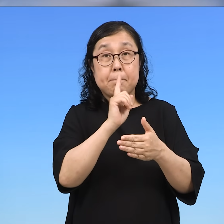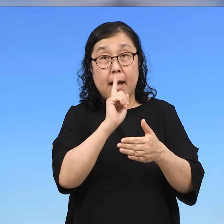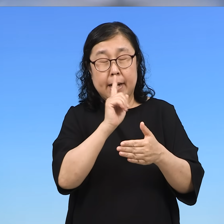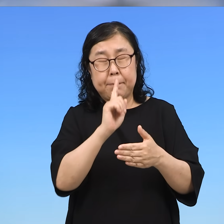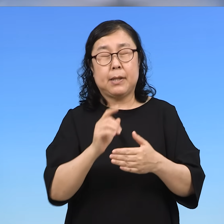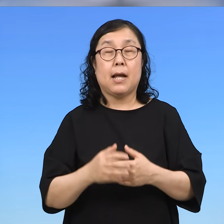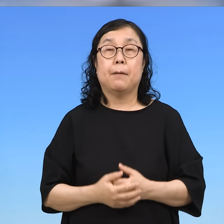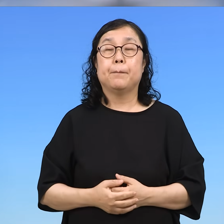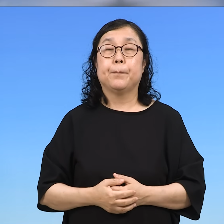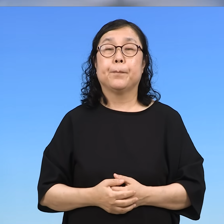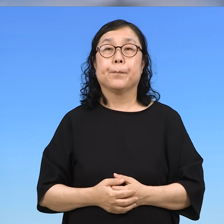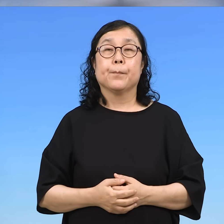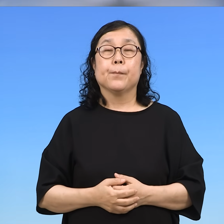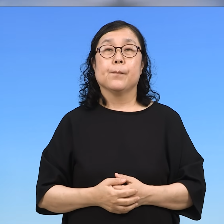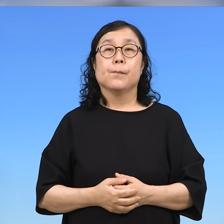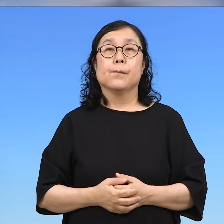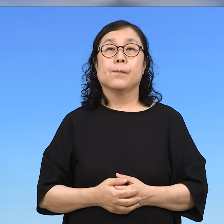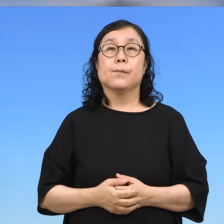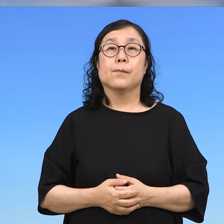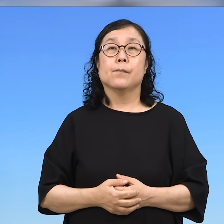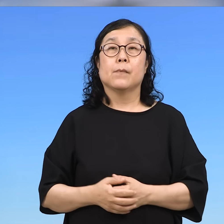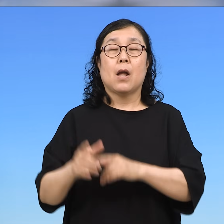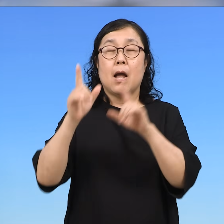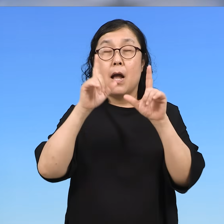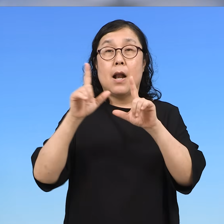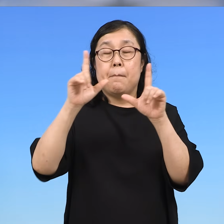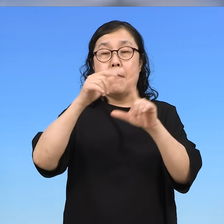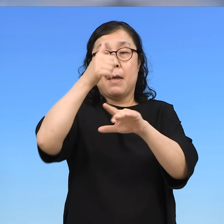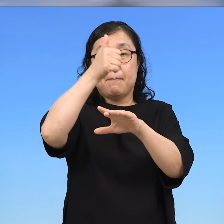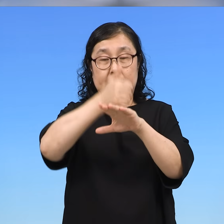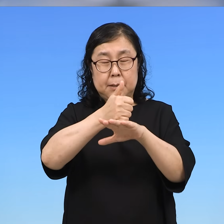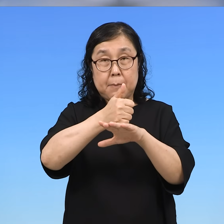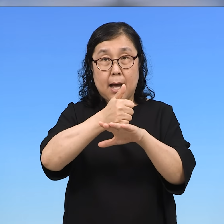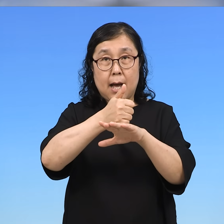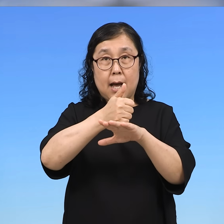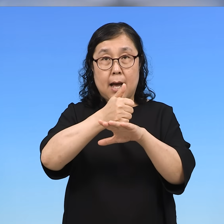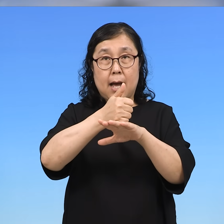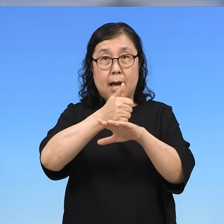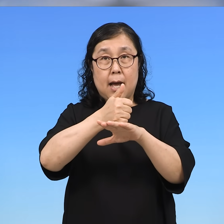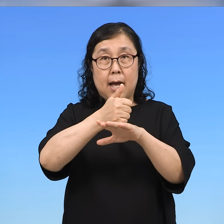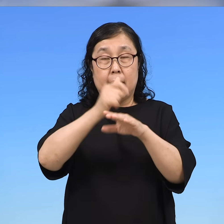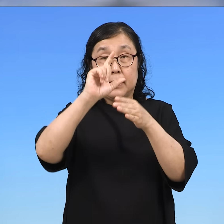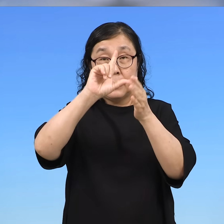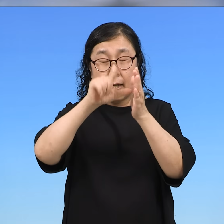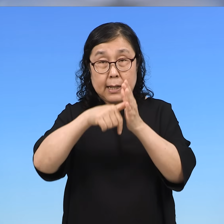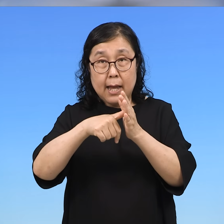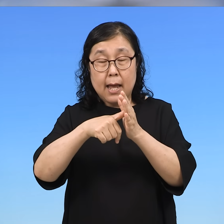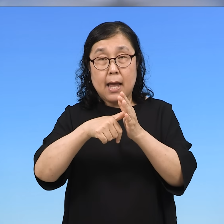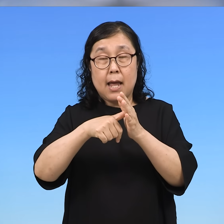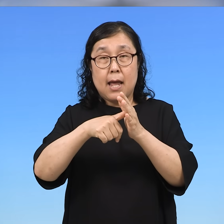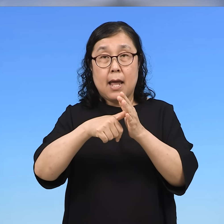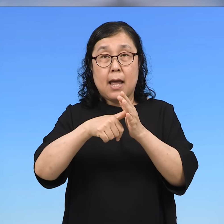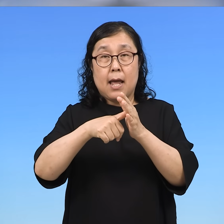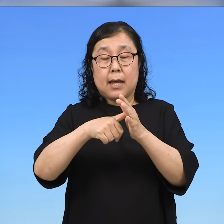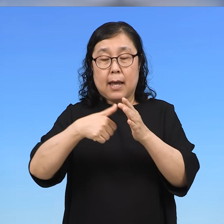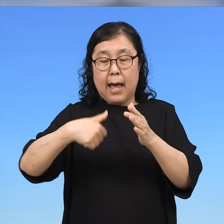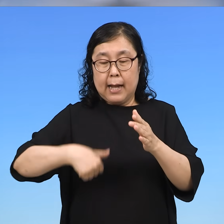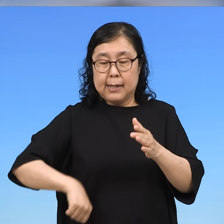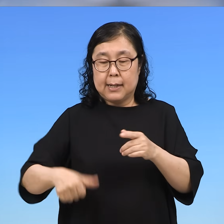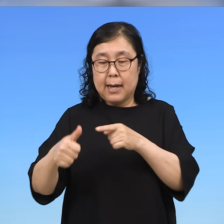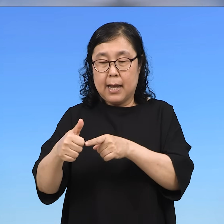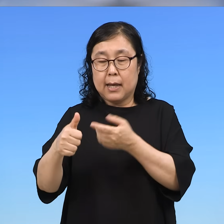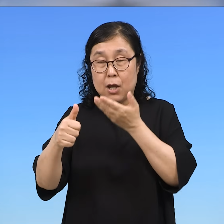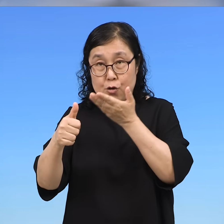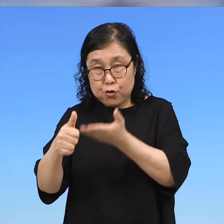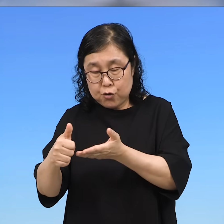내용이 담겨져 있는 말씀입니다. 삶의 마지막 순간에 아들 솔로몬에게 던지는 아버지